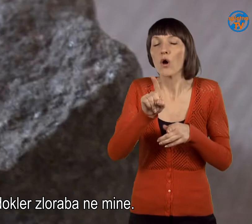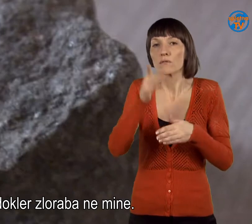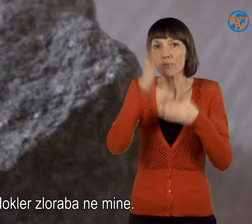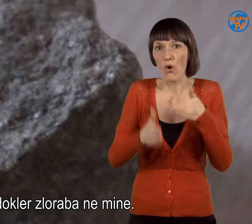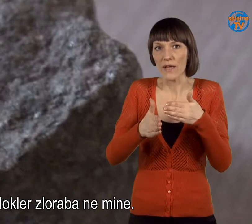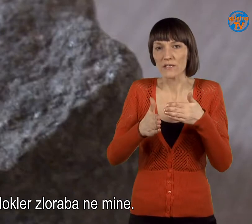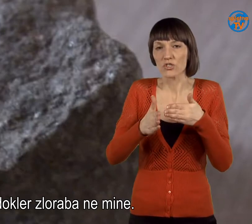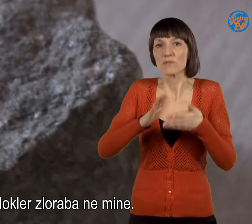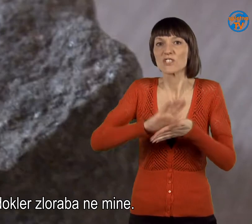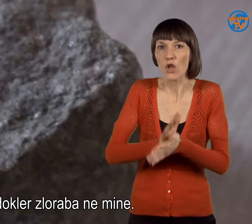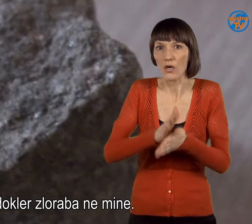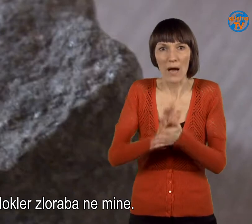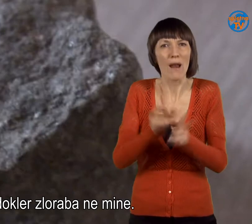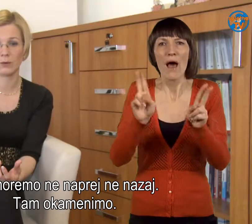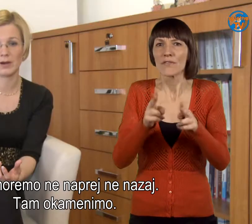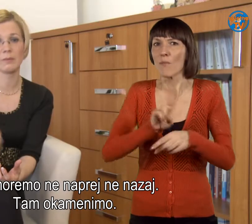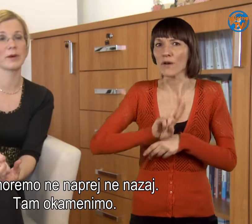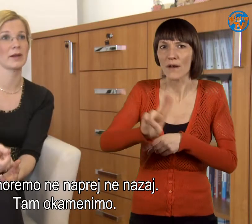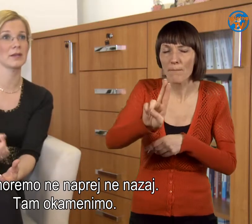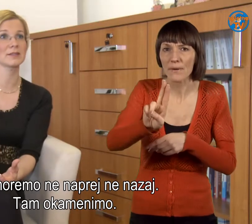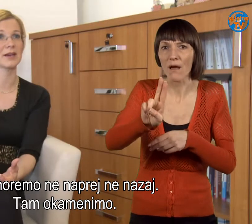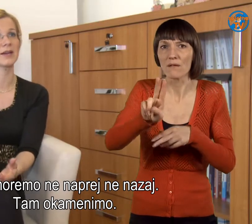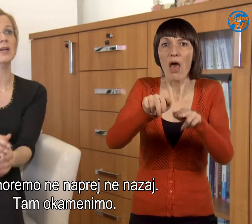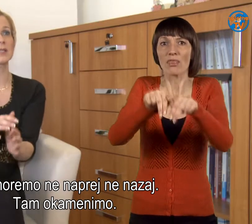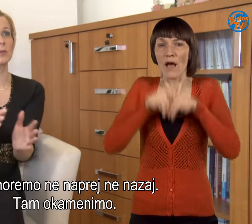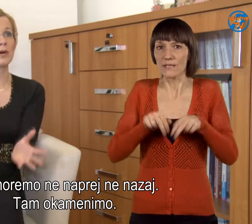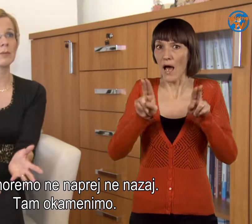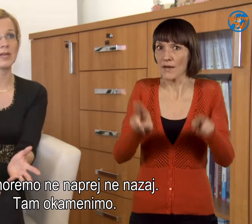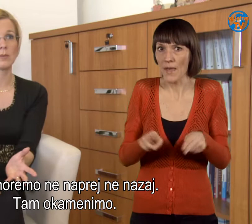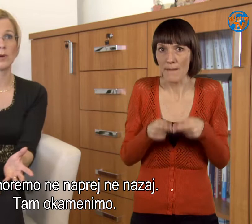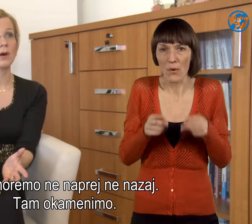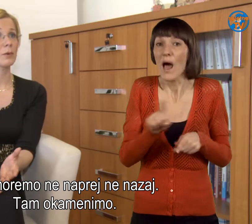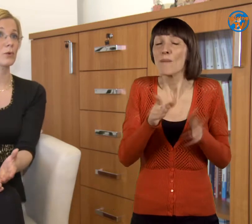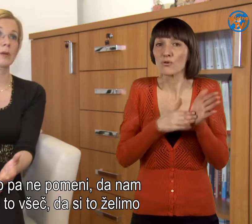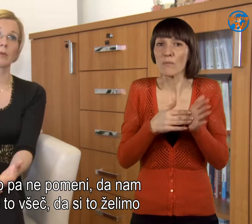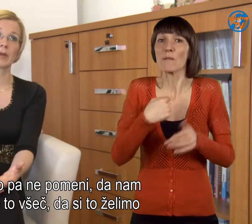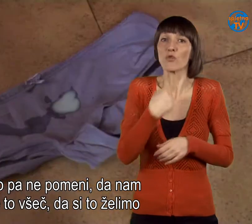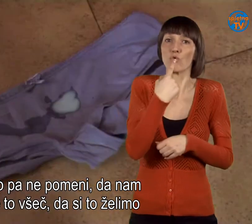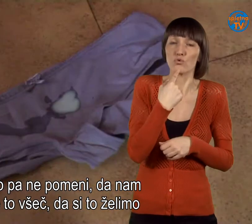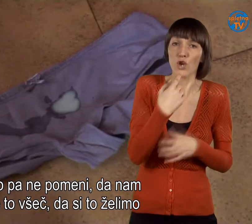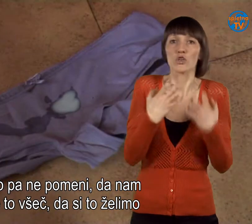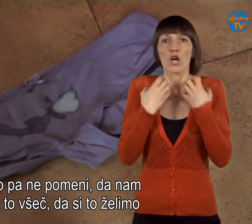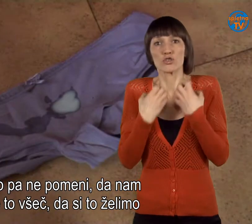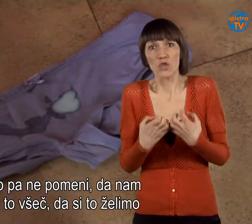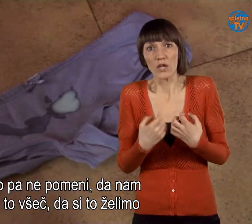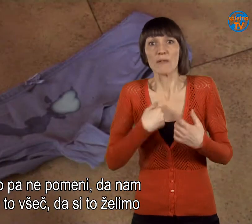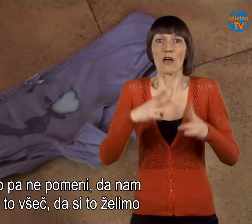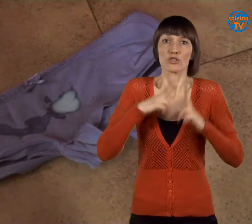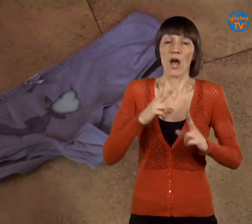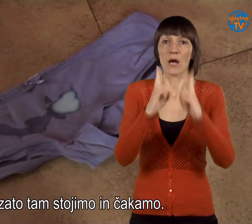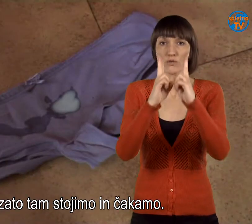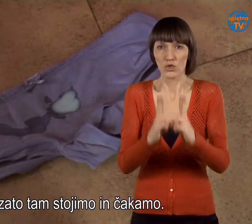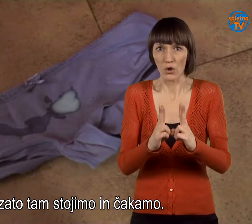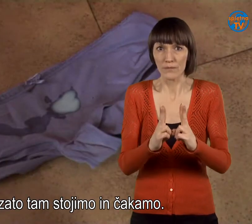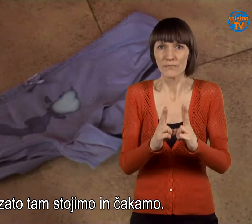dokler sama zloraba ne mine. Ne moremo ne naprej, ne nazaj, tam okamenimo, pa to ne pomeni, da nam je všeč, da si to želimo,